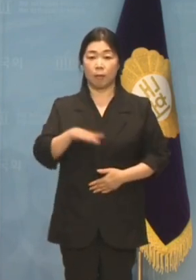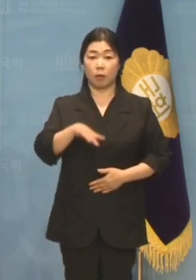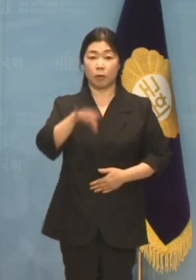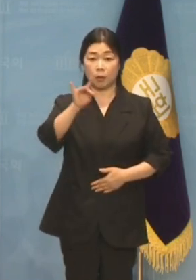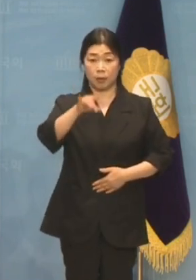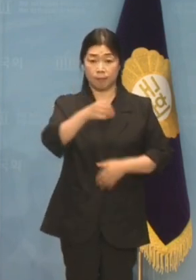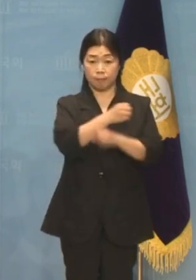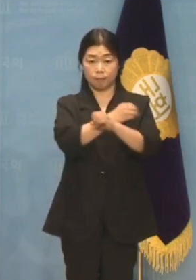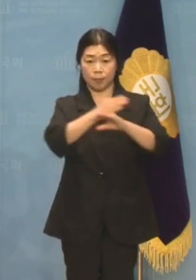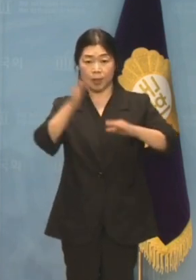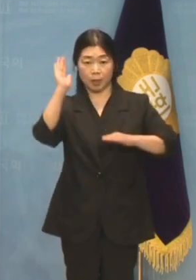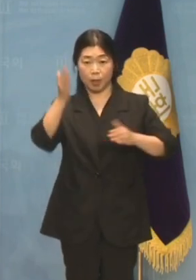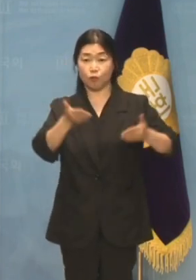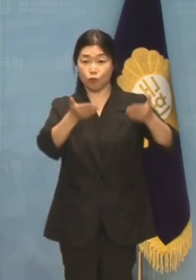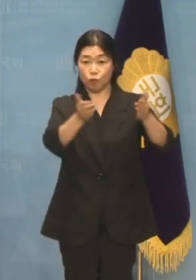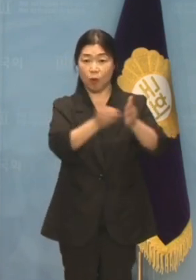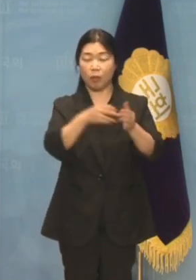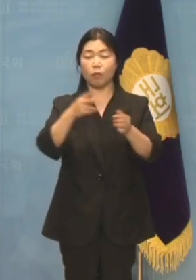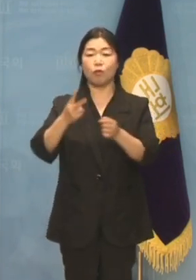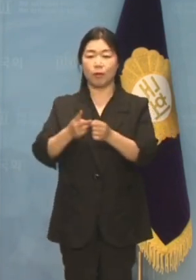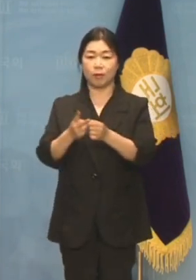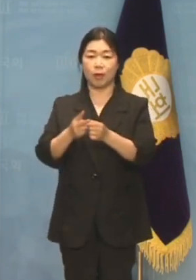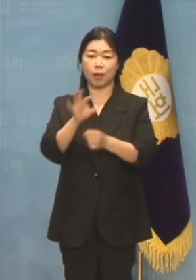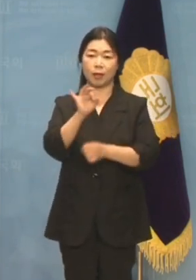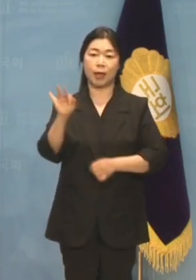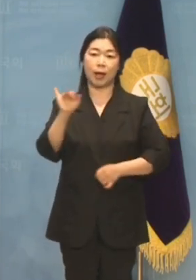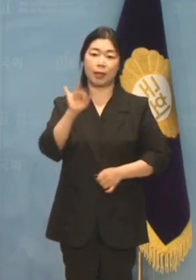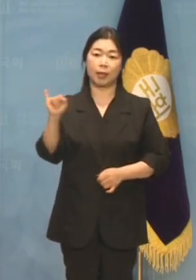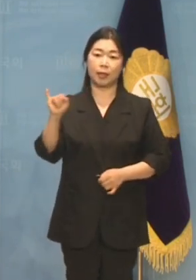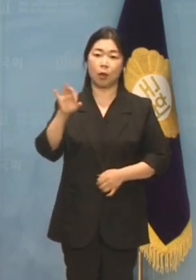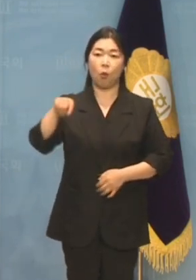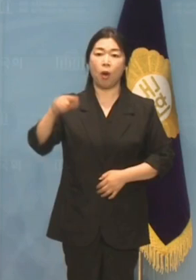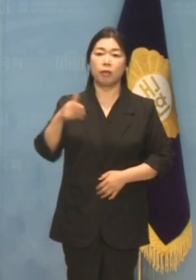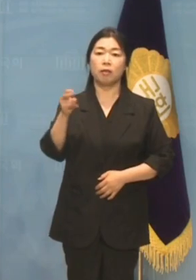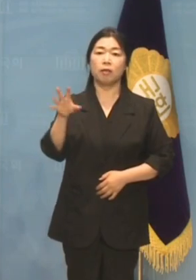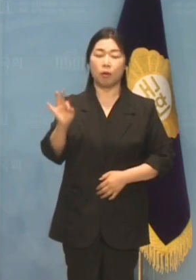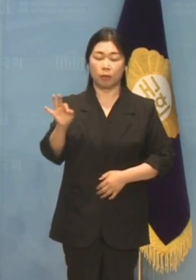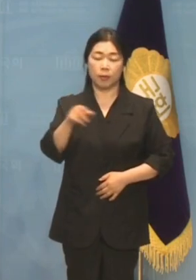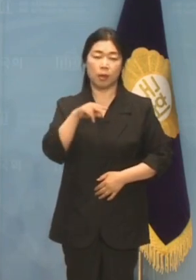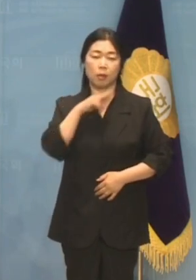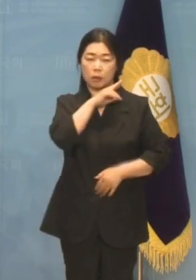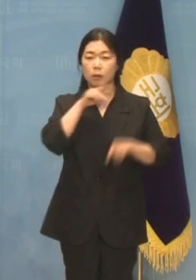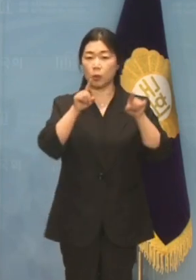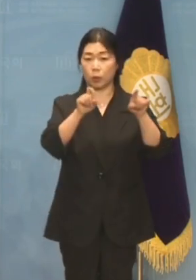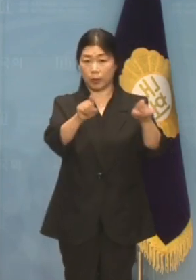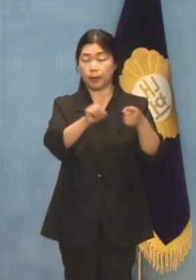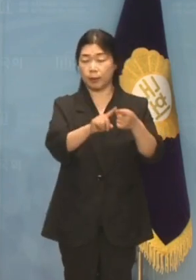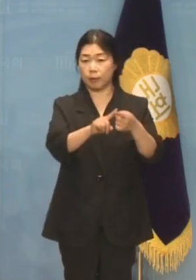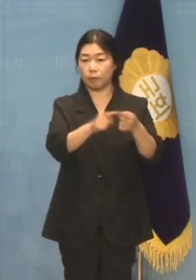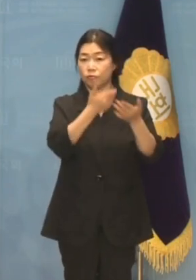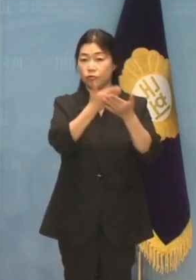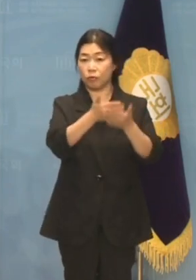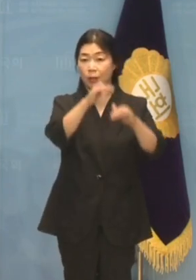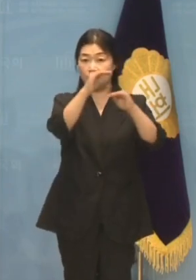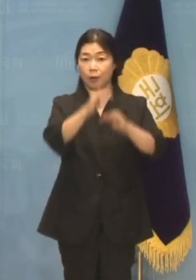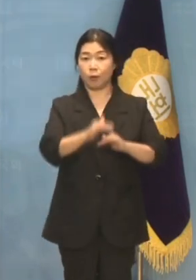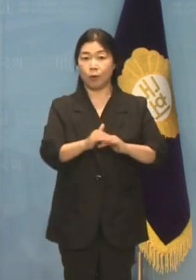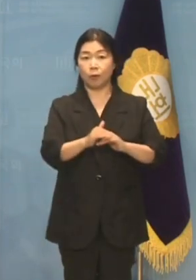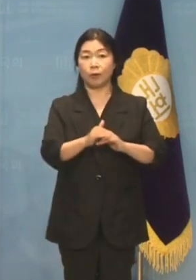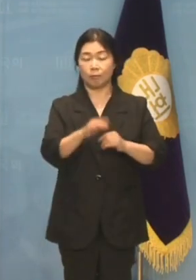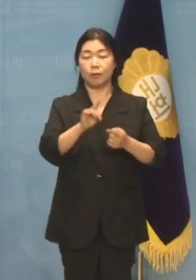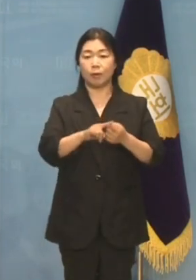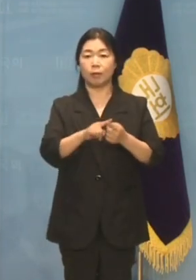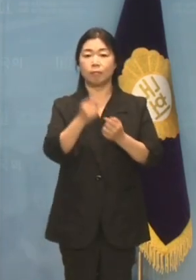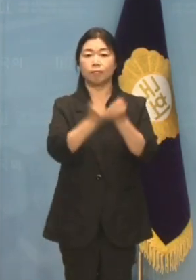앞에 들어가는 말을 읽고 이어서 양희원영 의원님께서 의혹의 핵심 내용 본문에